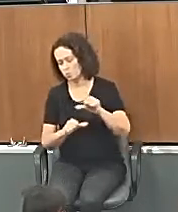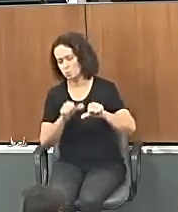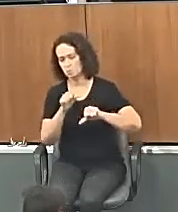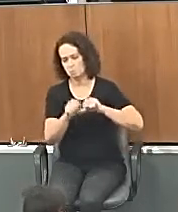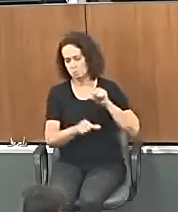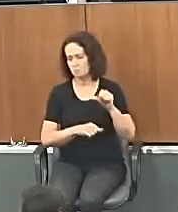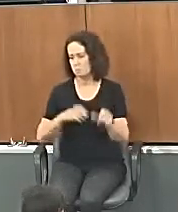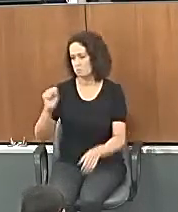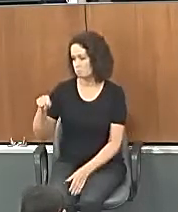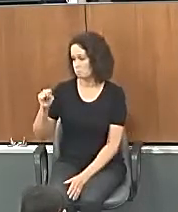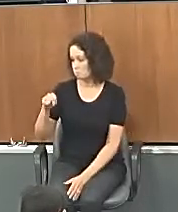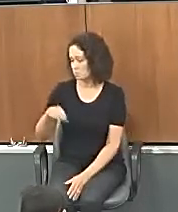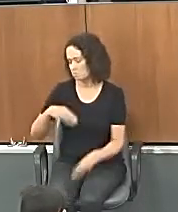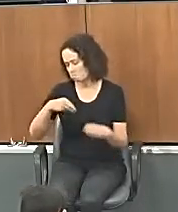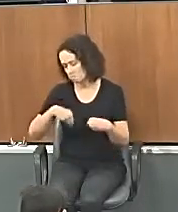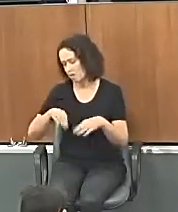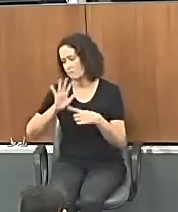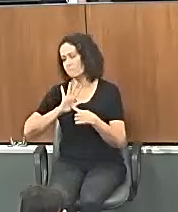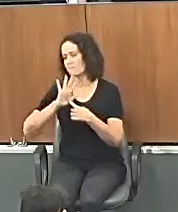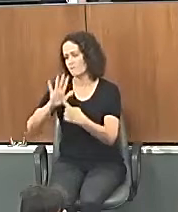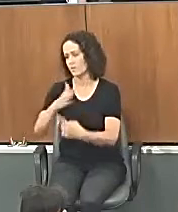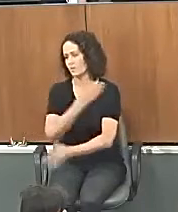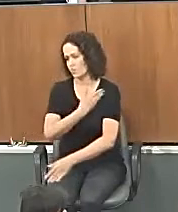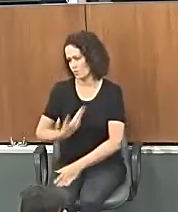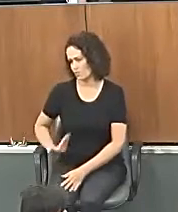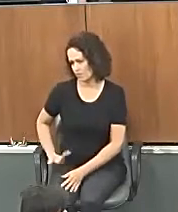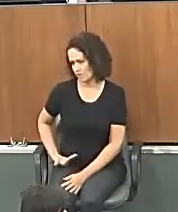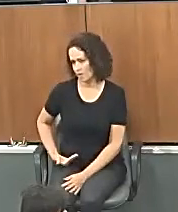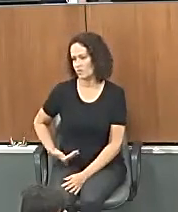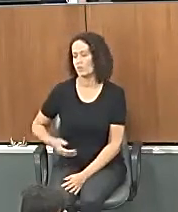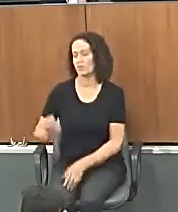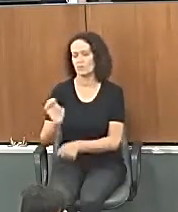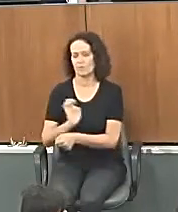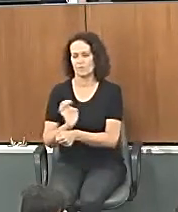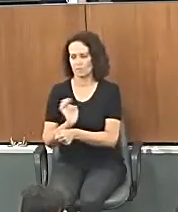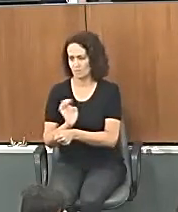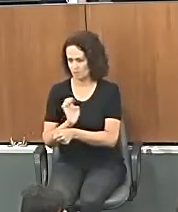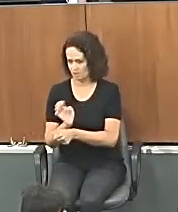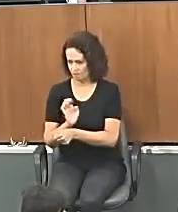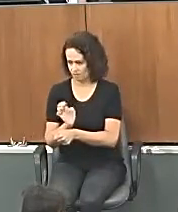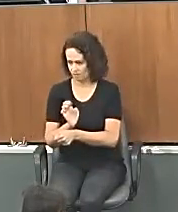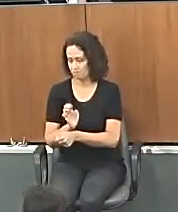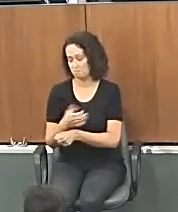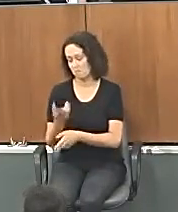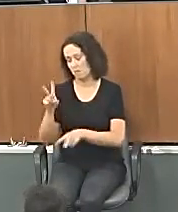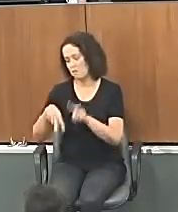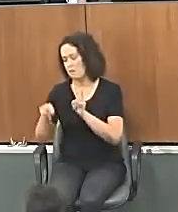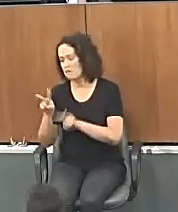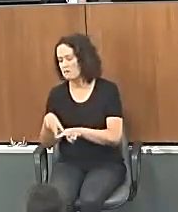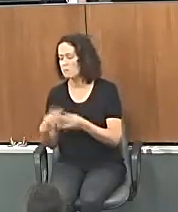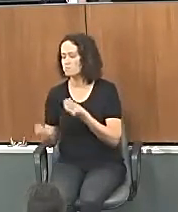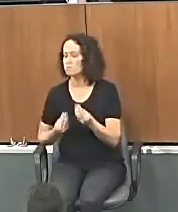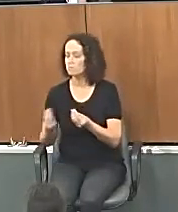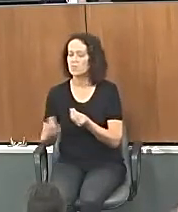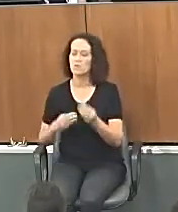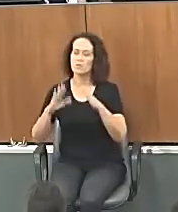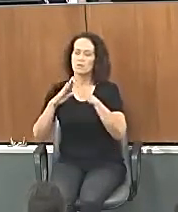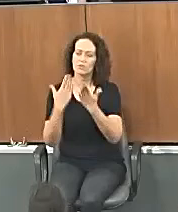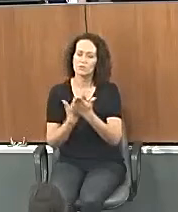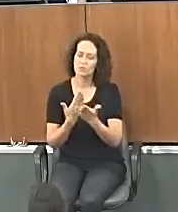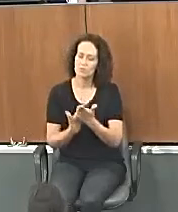senhor para que leve o governo do estado né porque o governo do estado olhe a condição das escolas